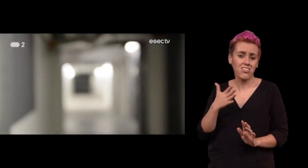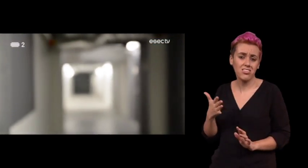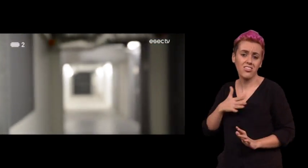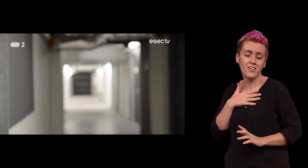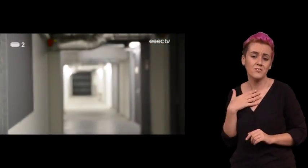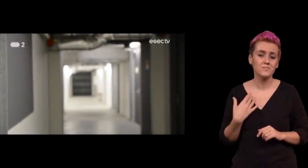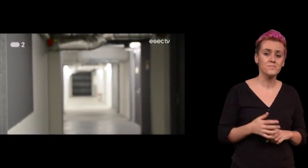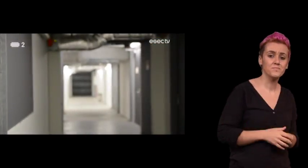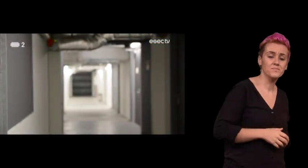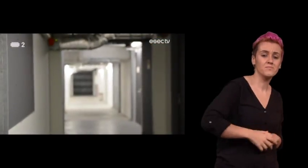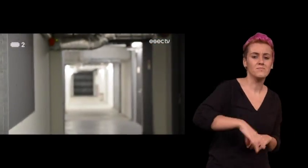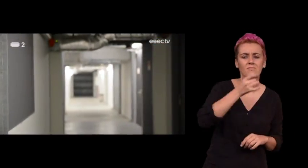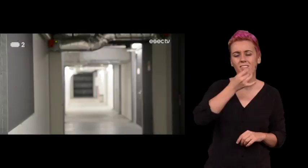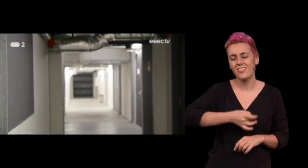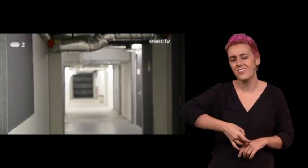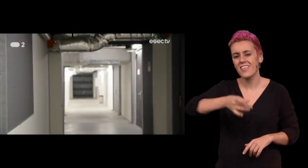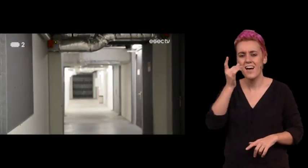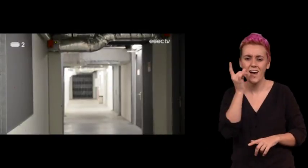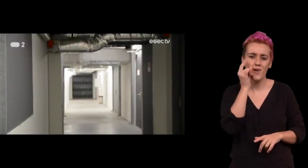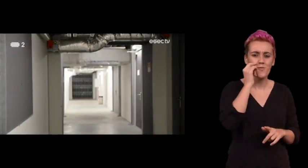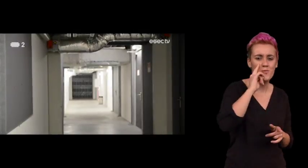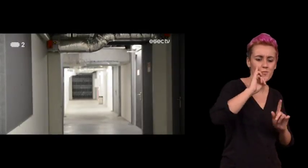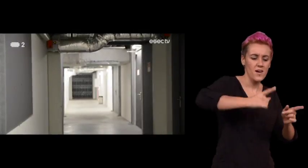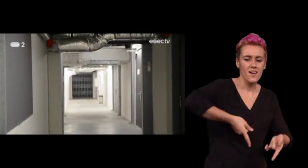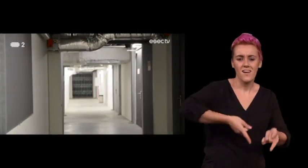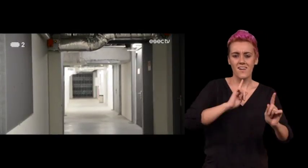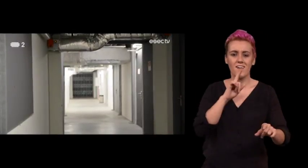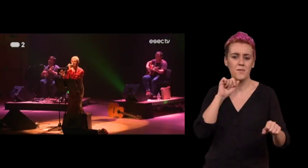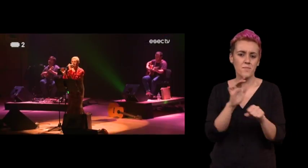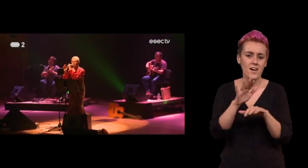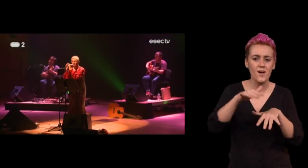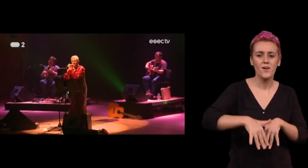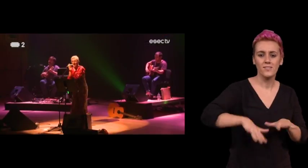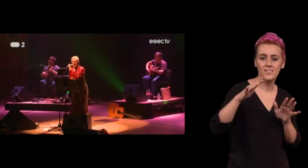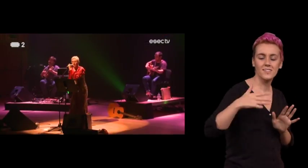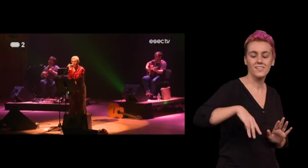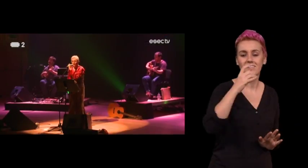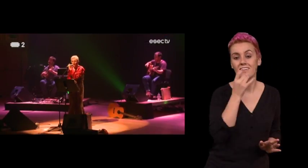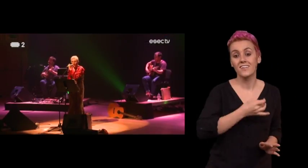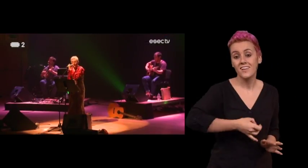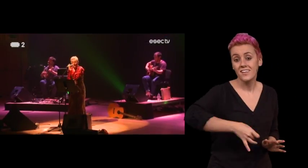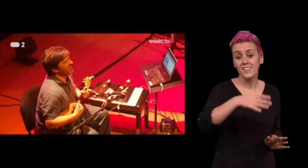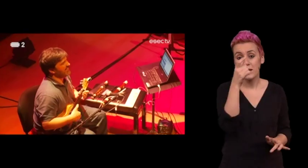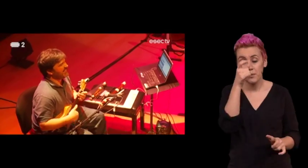esquecer. Deixa o pescador no mar, deixa o